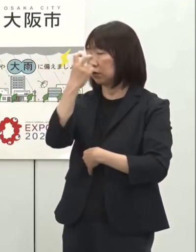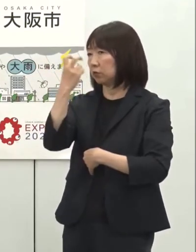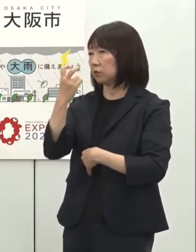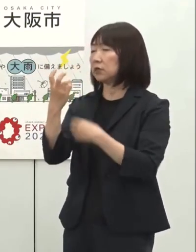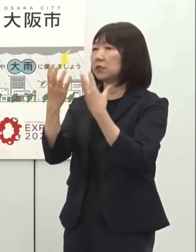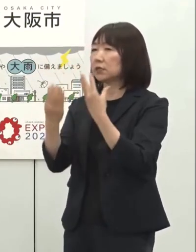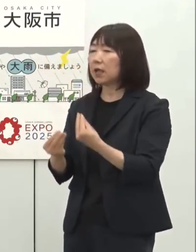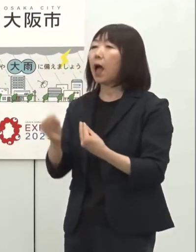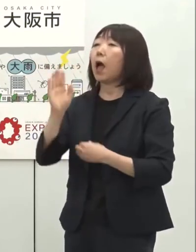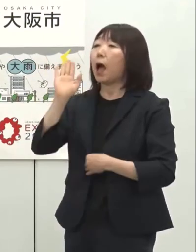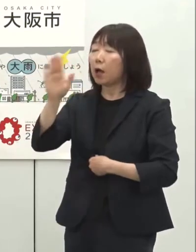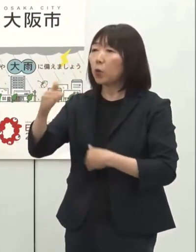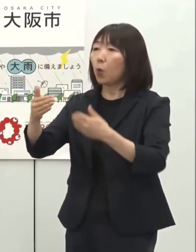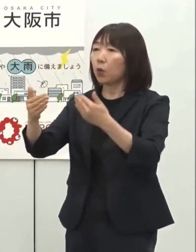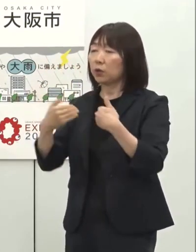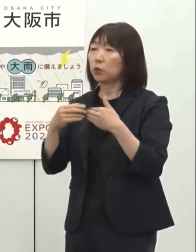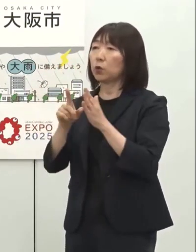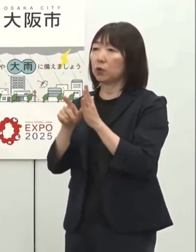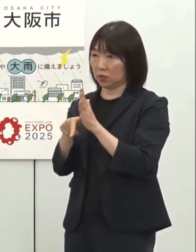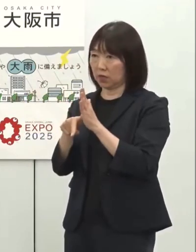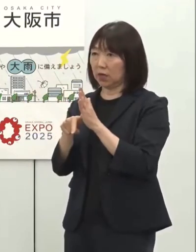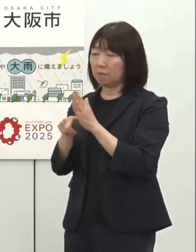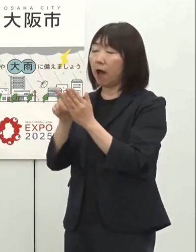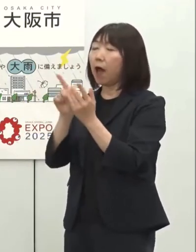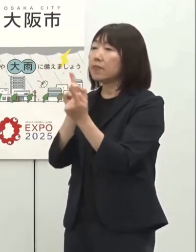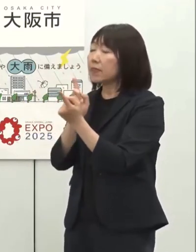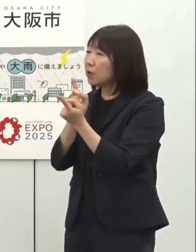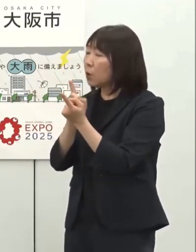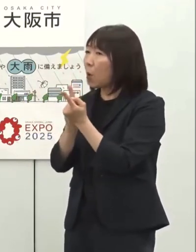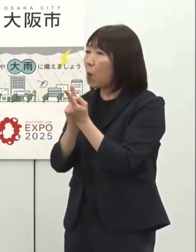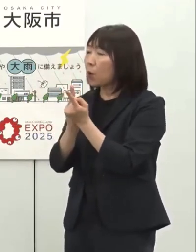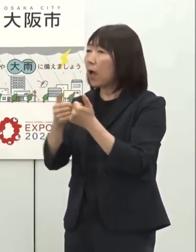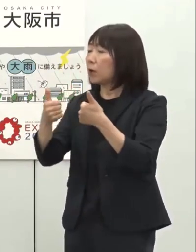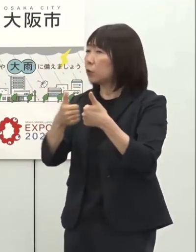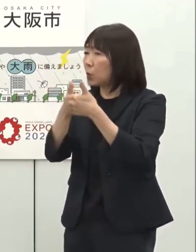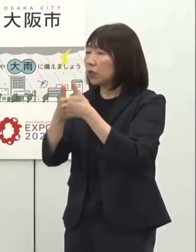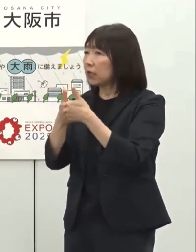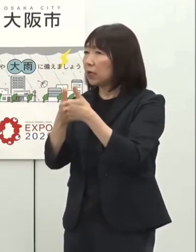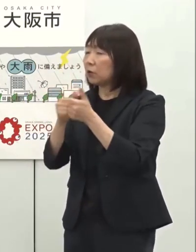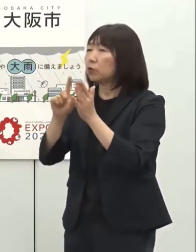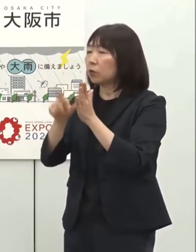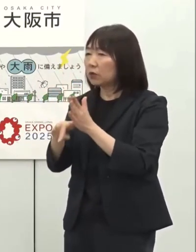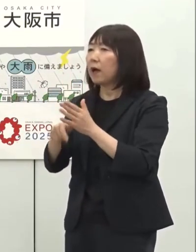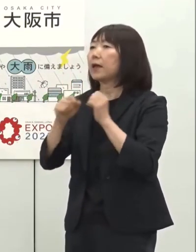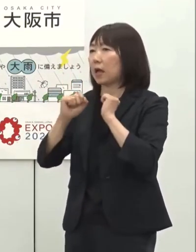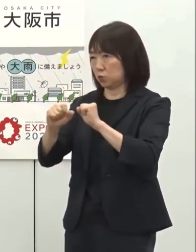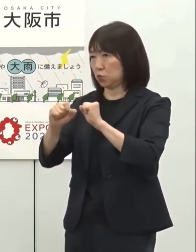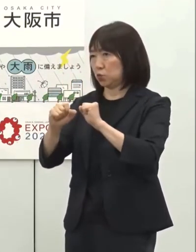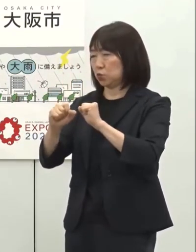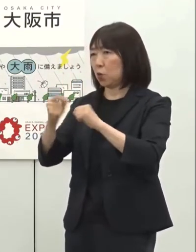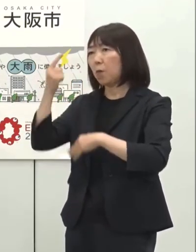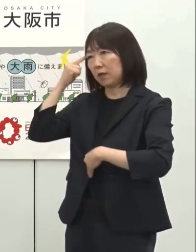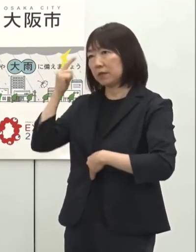また必要に応じて対応協議するものがあればしていかなければいけないというふうに思っています。